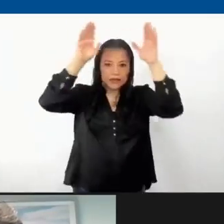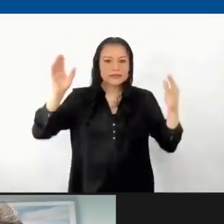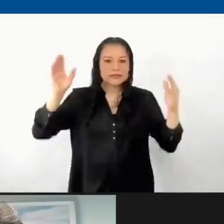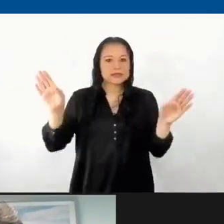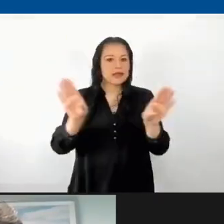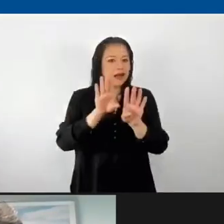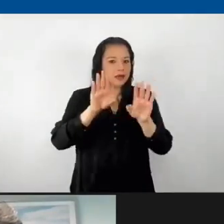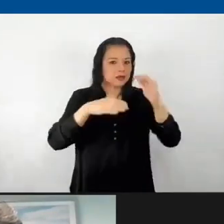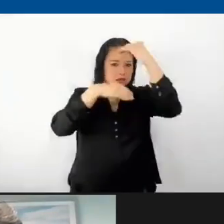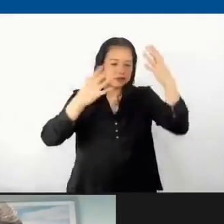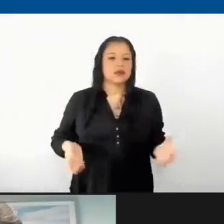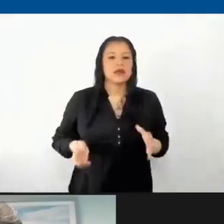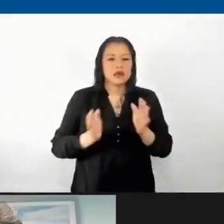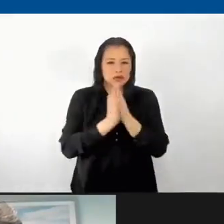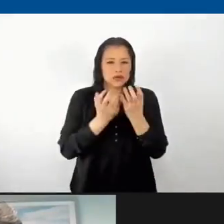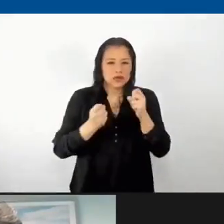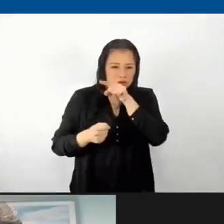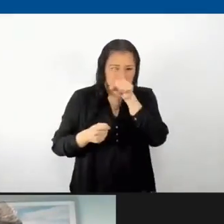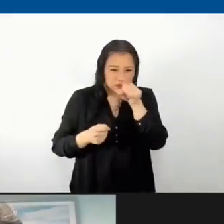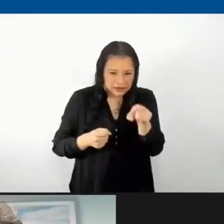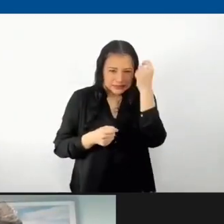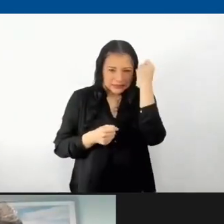Por favor, yo quiero que ustedes